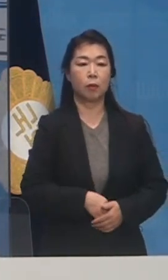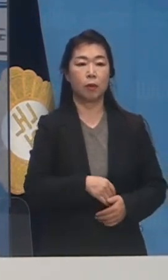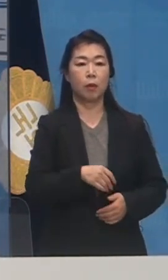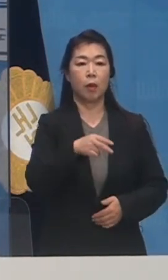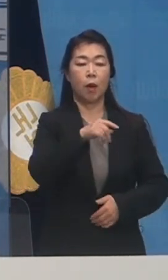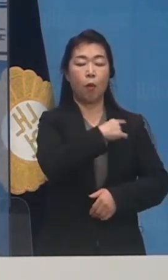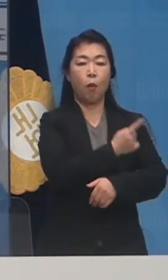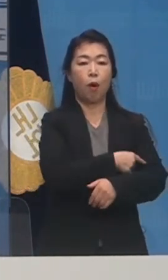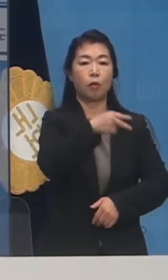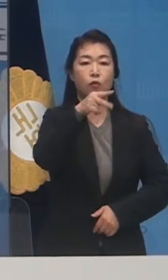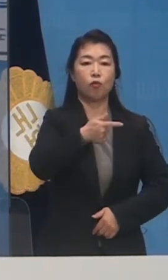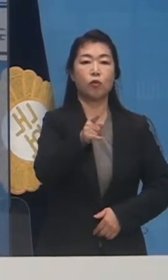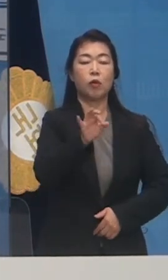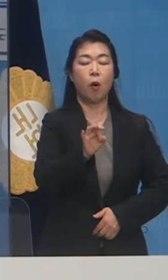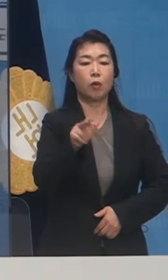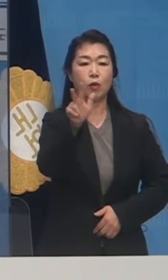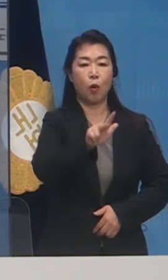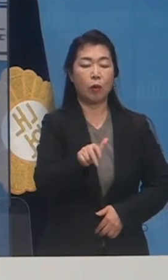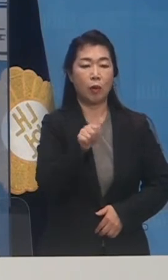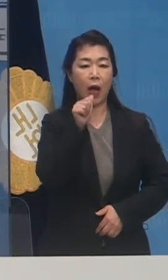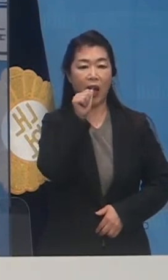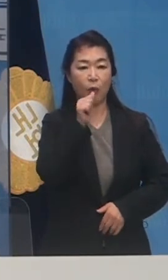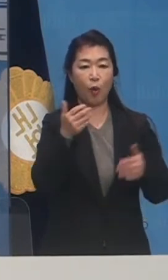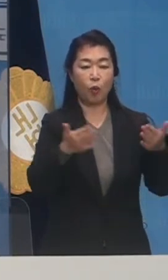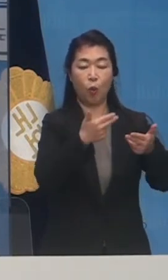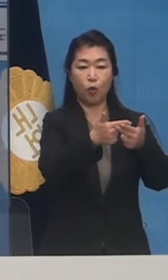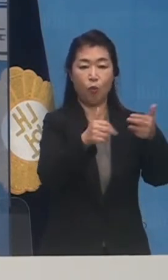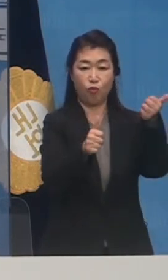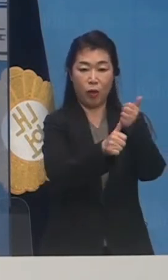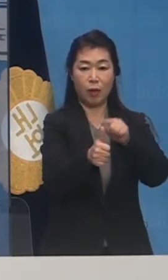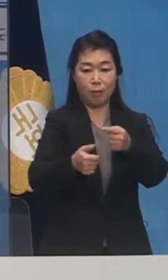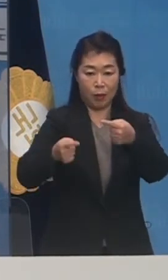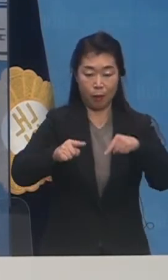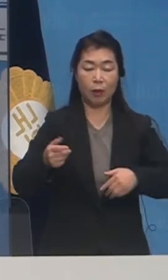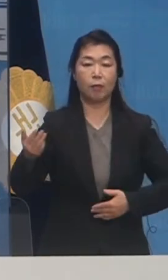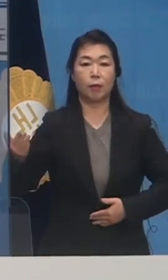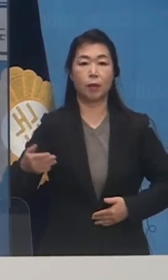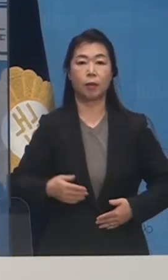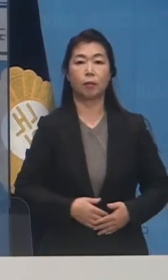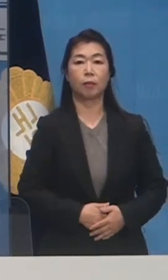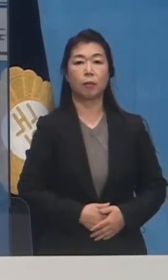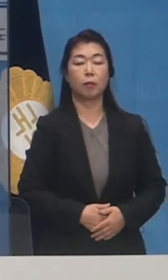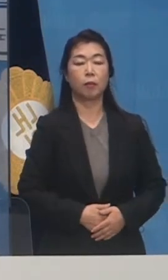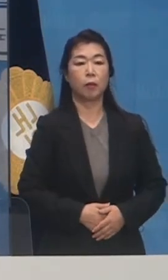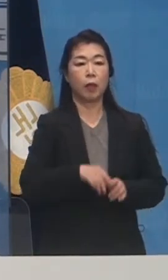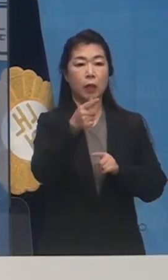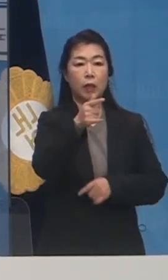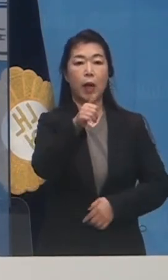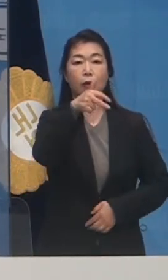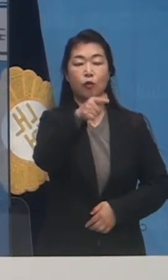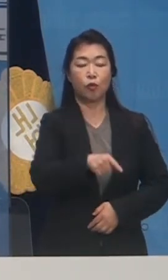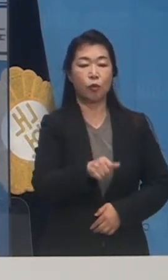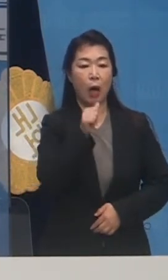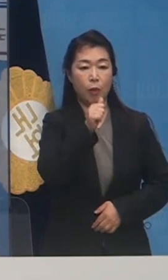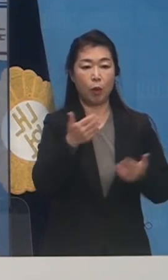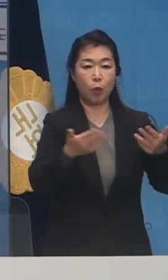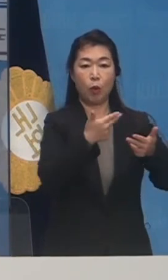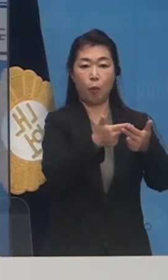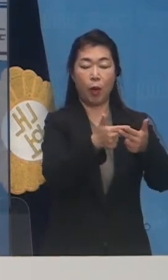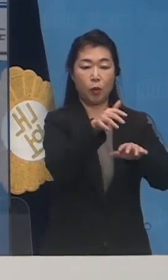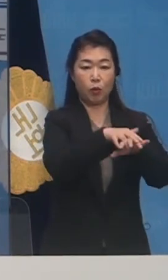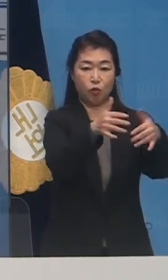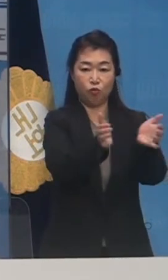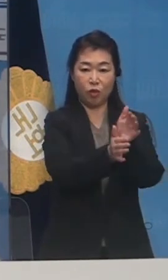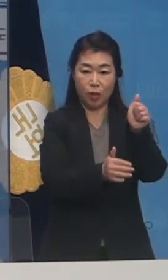권수정 전국 금속노동조합 부위원장님 참석하셨습니다. 이장주 전국 금속노동조합